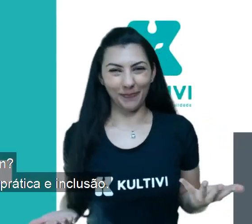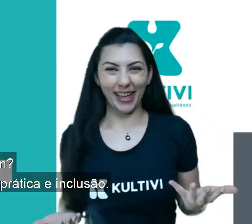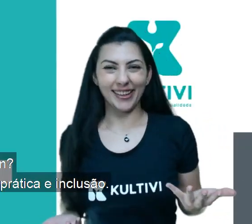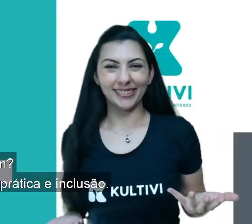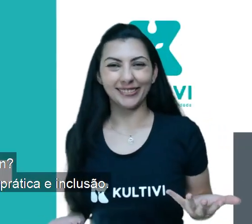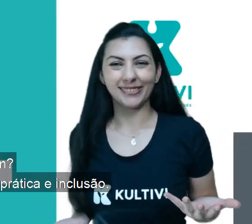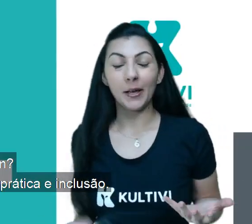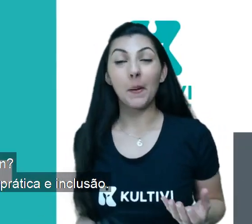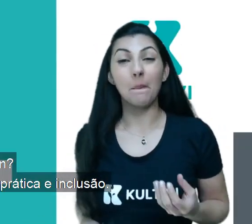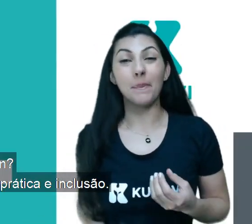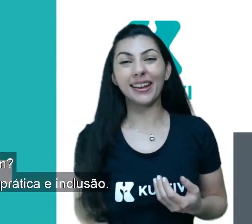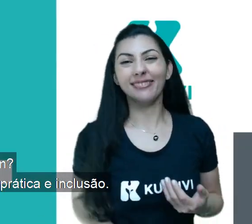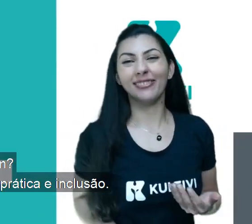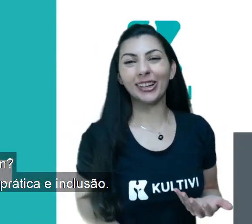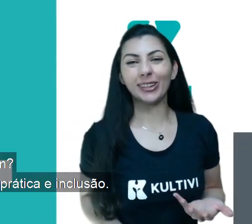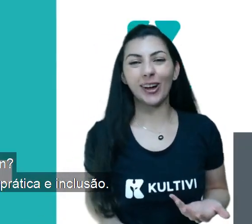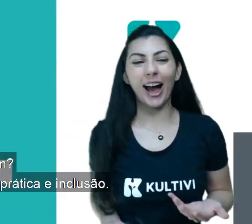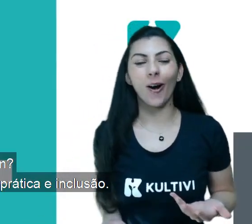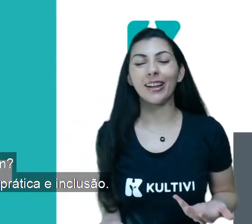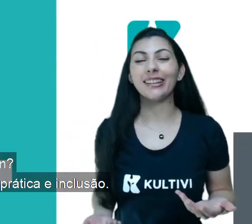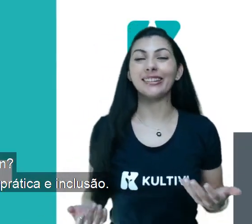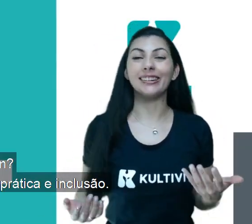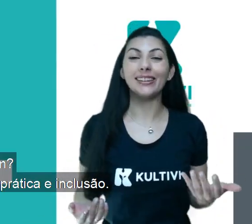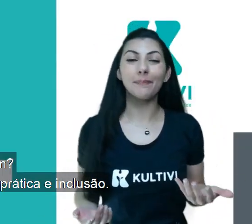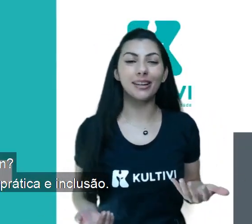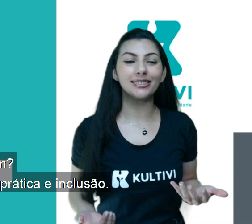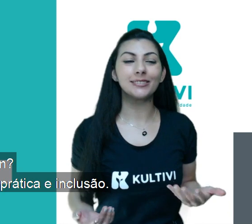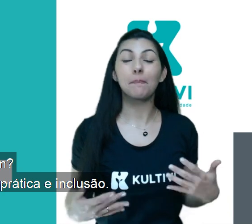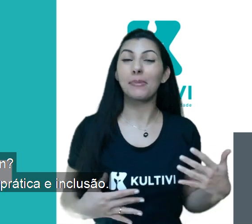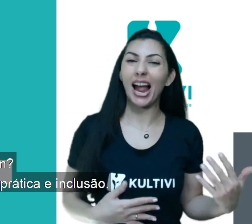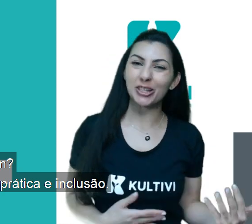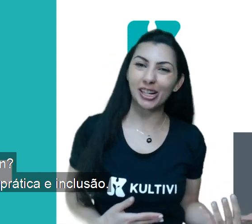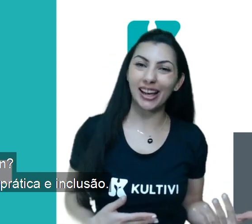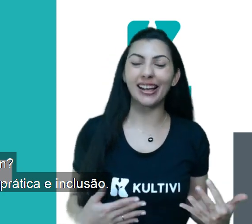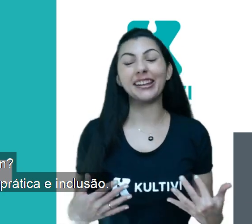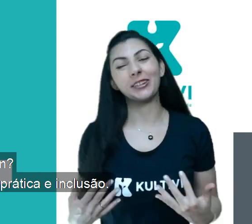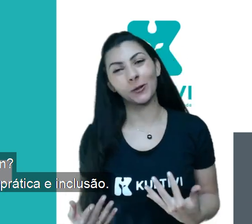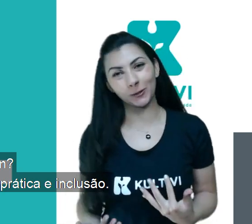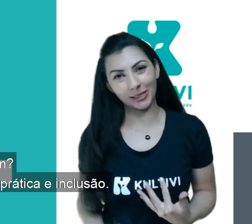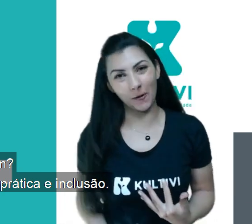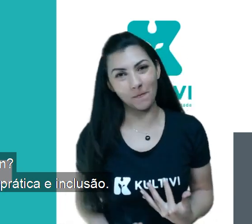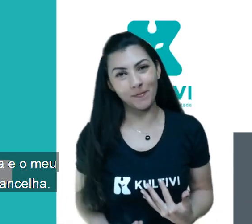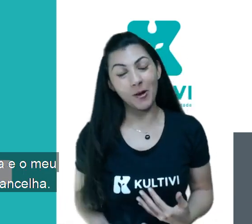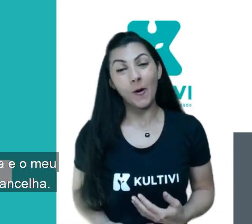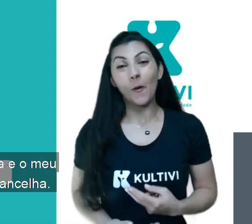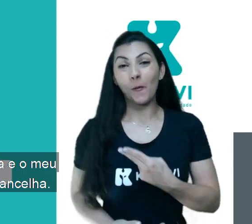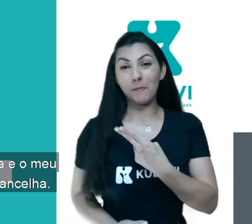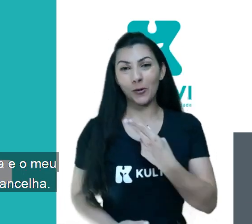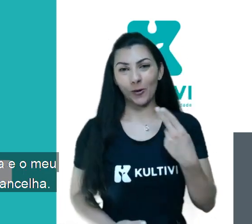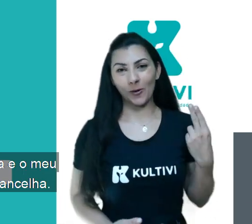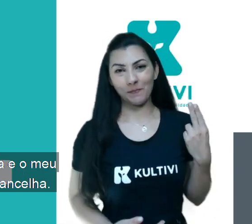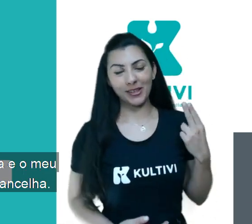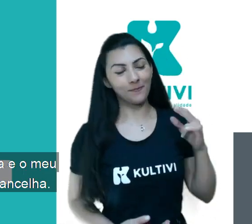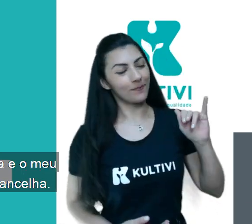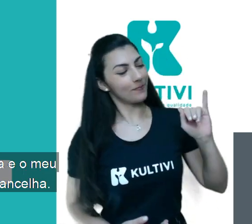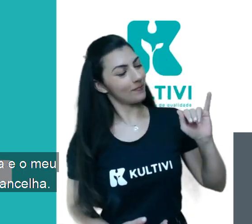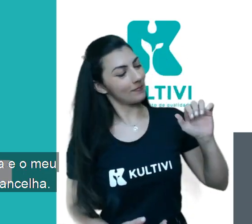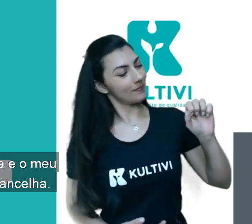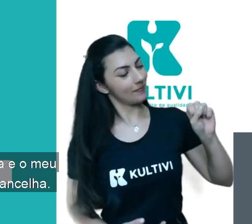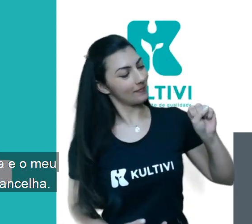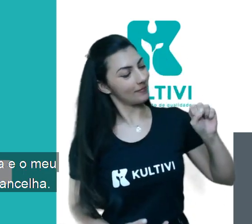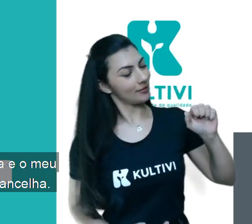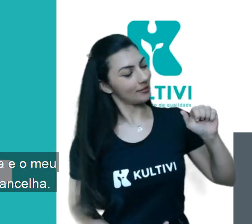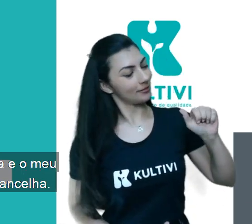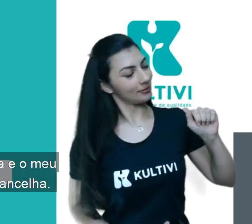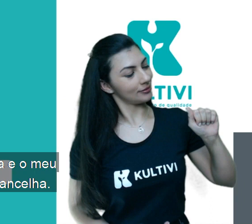Olá, tudo bem? Bem-vindo à aula de Libras, Prática e Inclusão. O meu nome